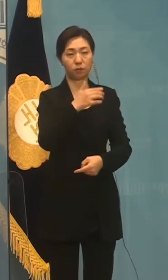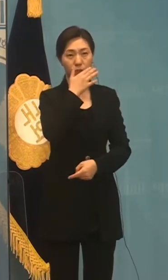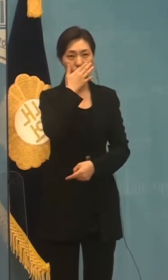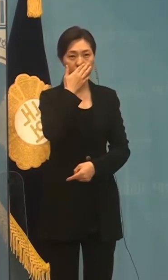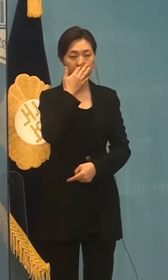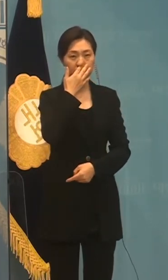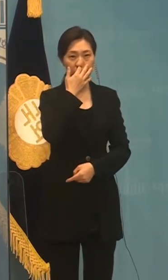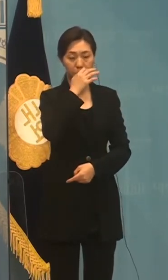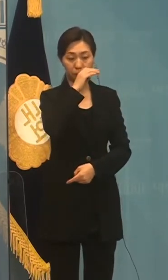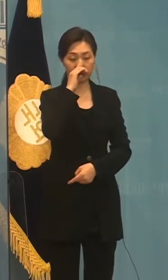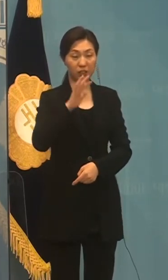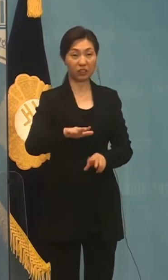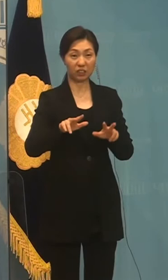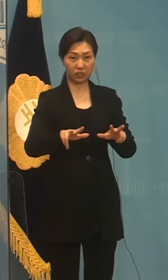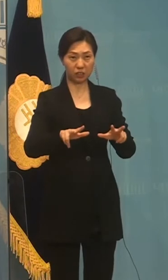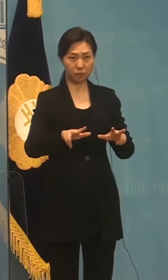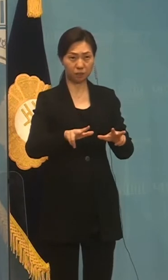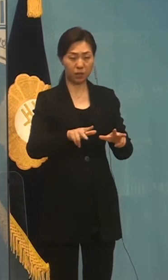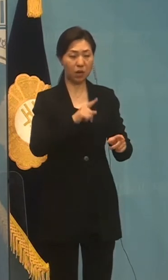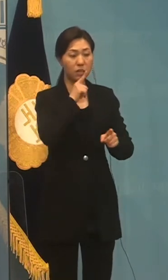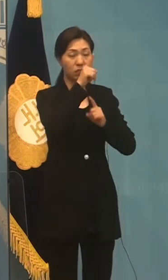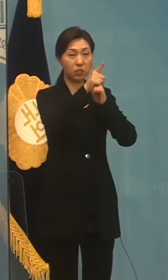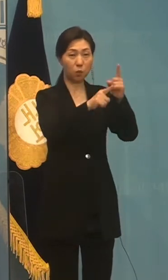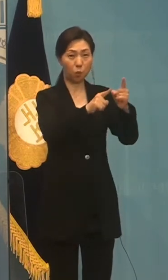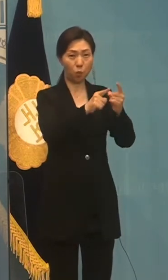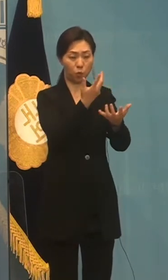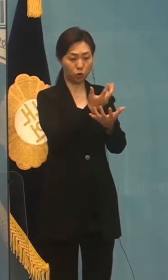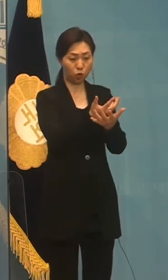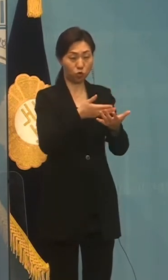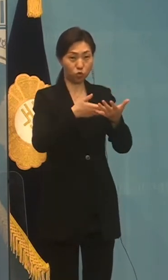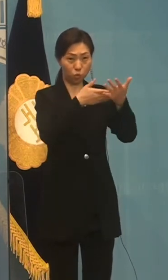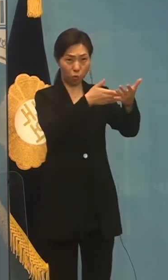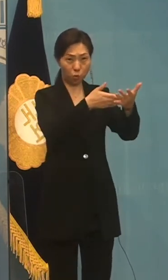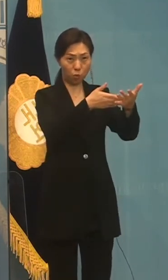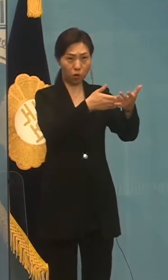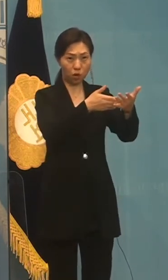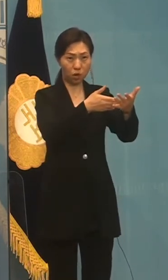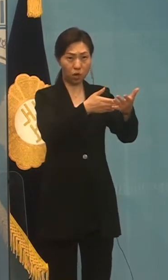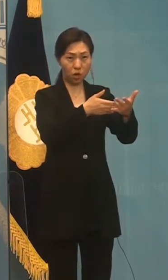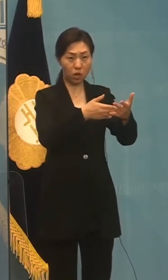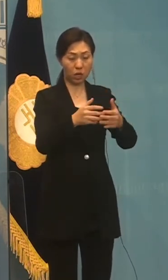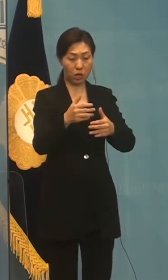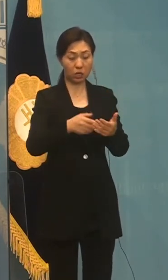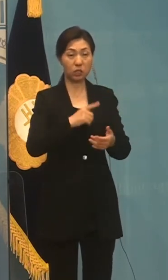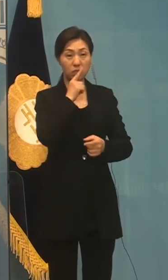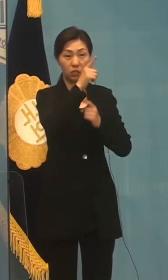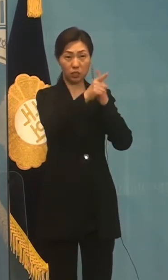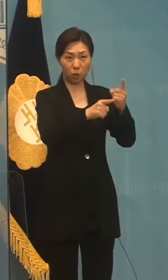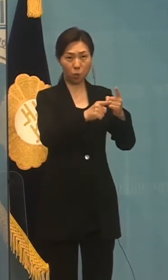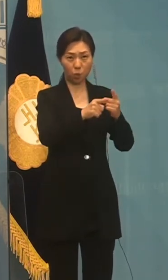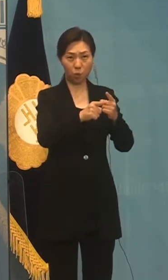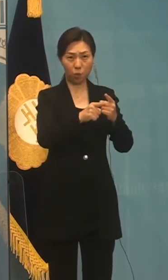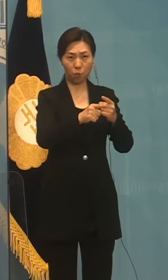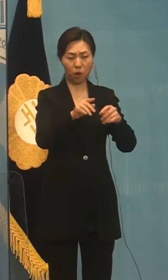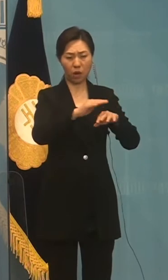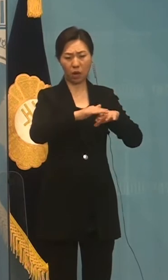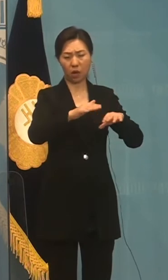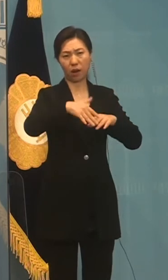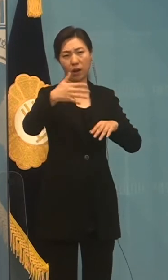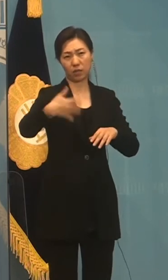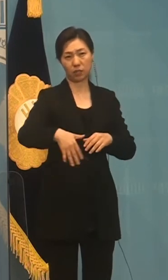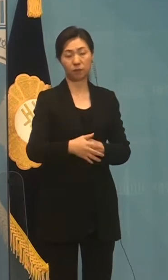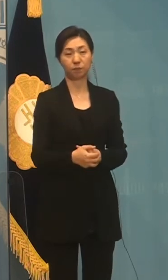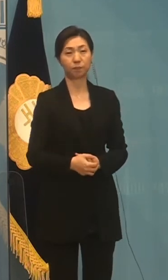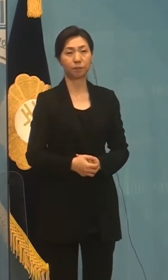현재 신고서를 제출한 거래소 중 두 개는 아직 신고 수리도 되지 않은 상태입니다.